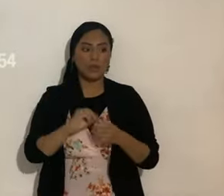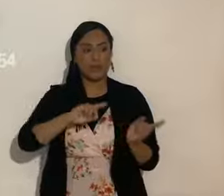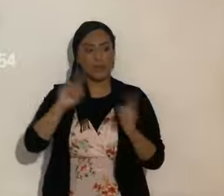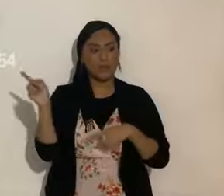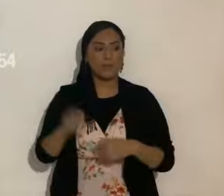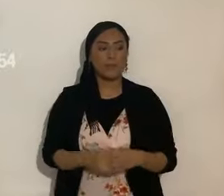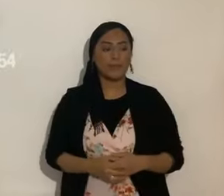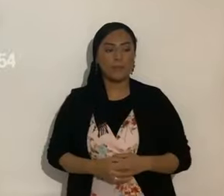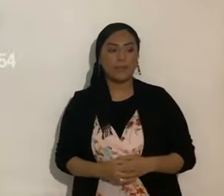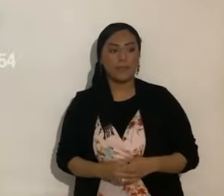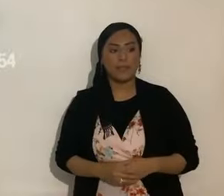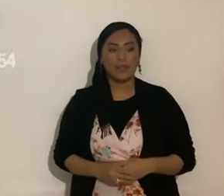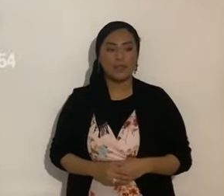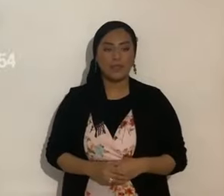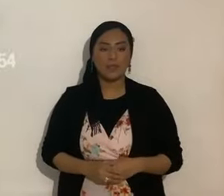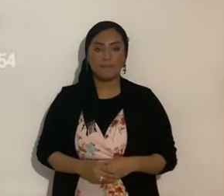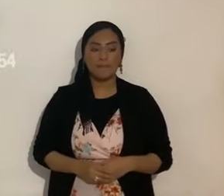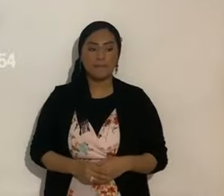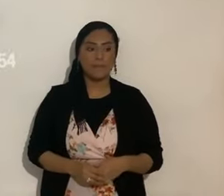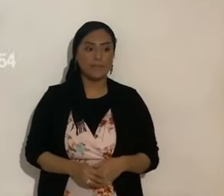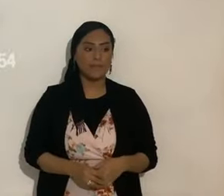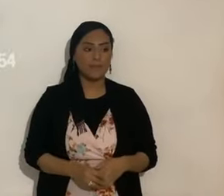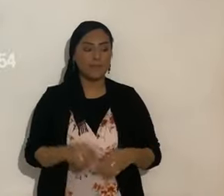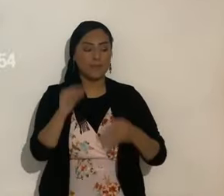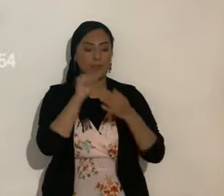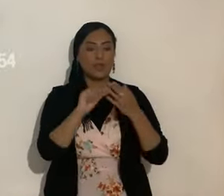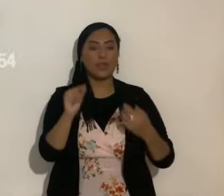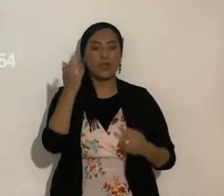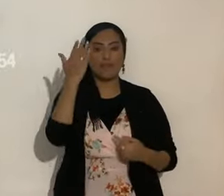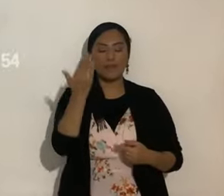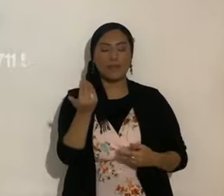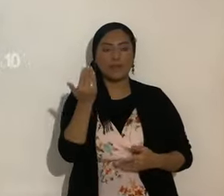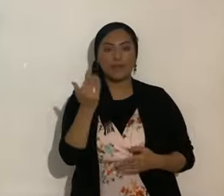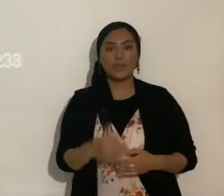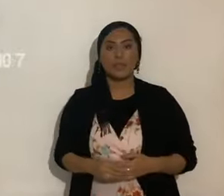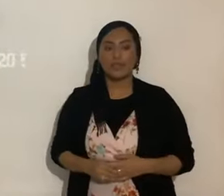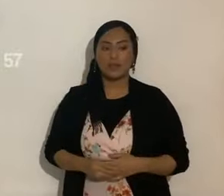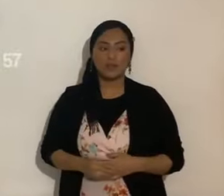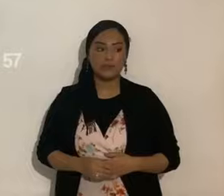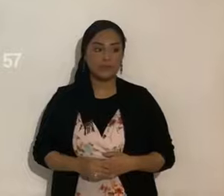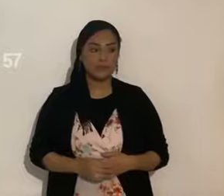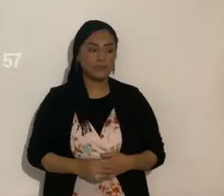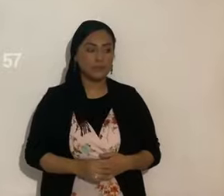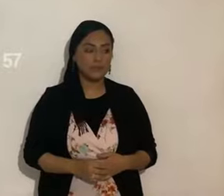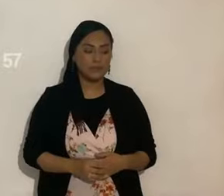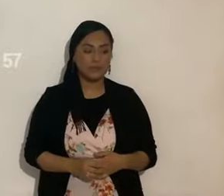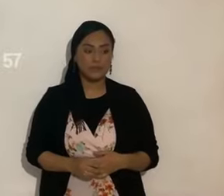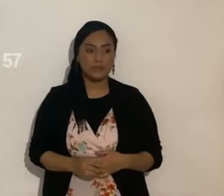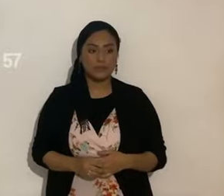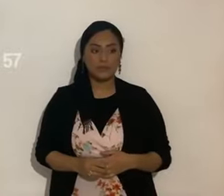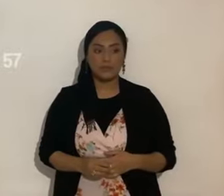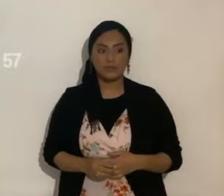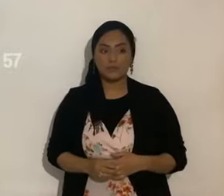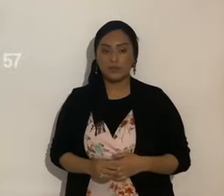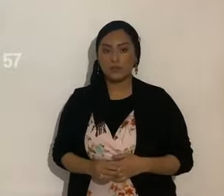dar a este postrero como a ti. 15. Y ahí vamos a entrar despuesito a algo muy, muy profundo en la